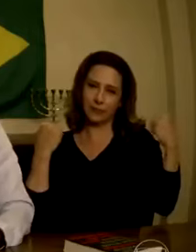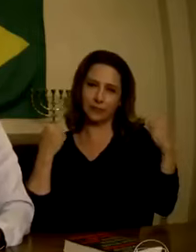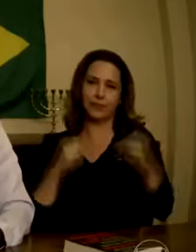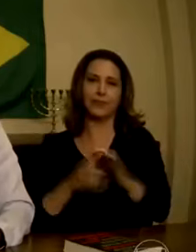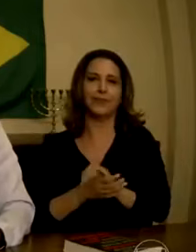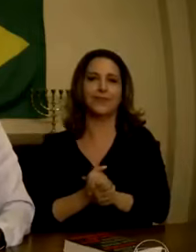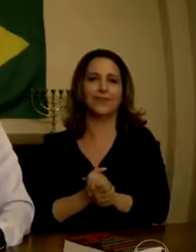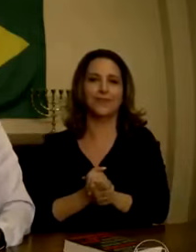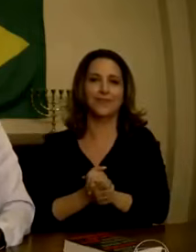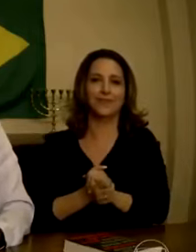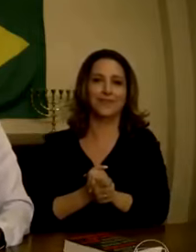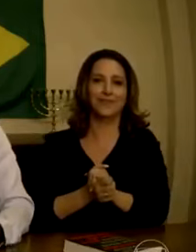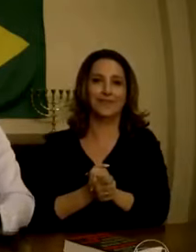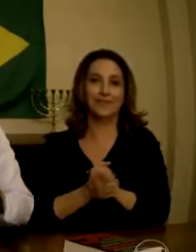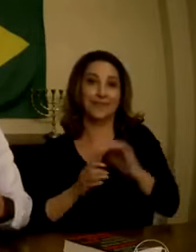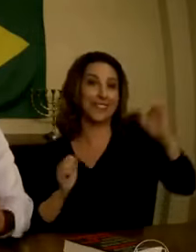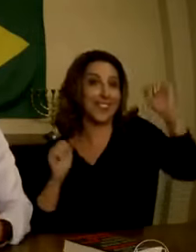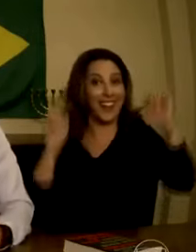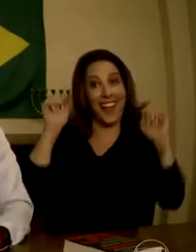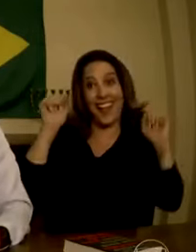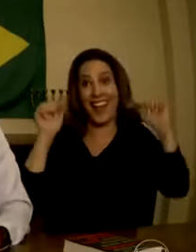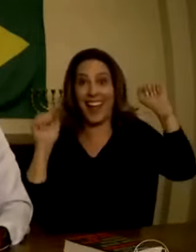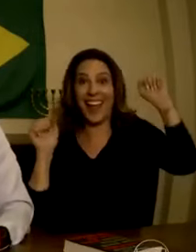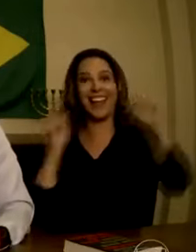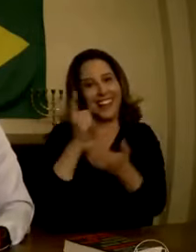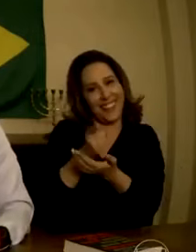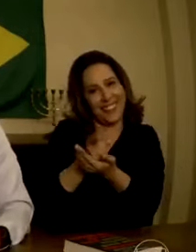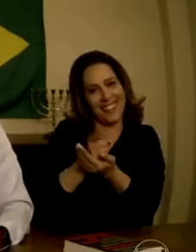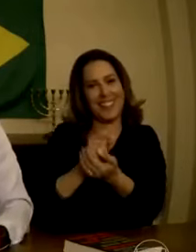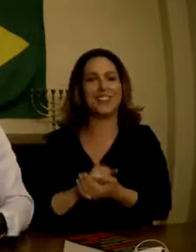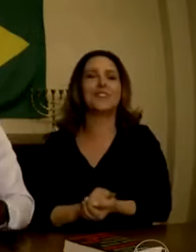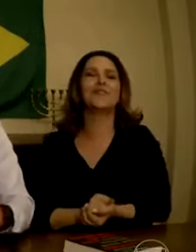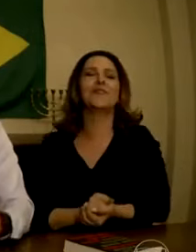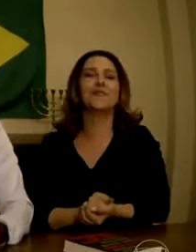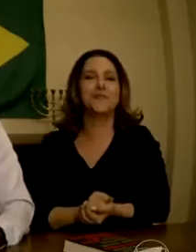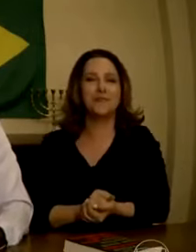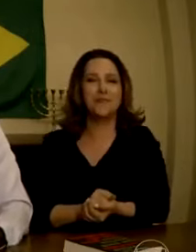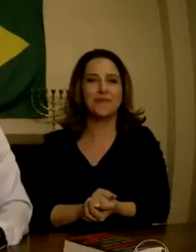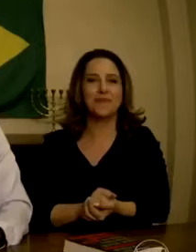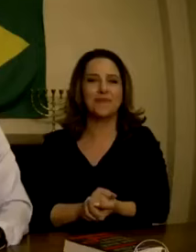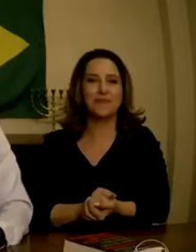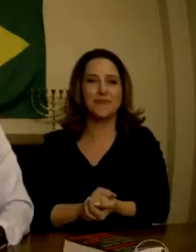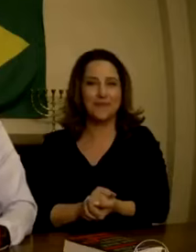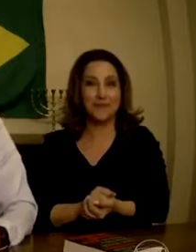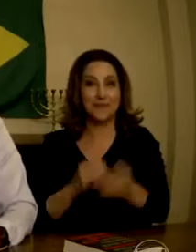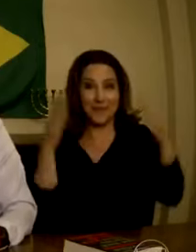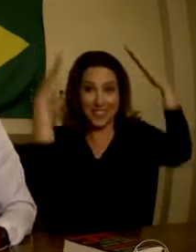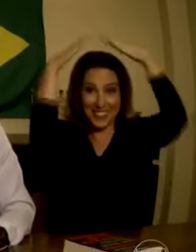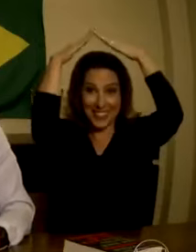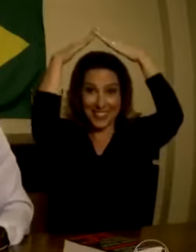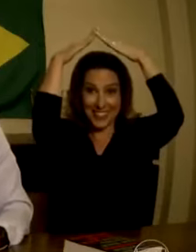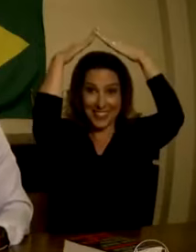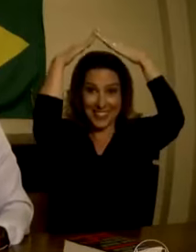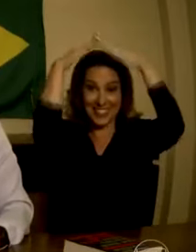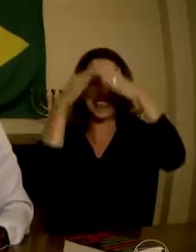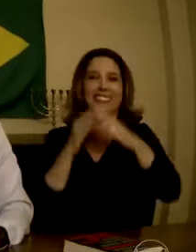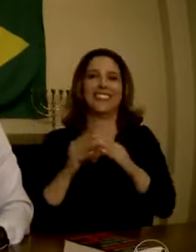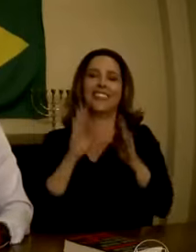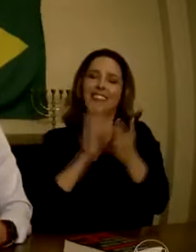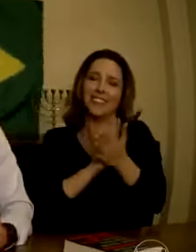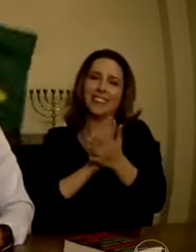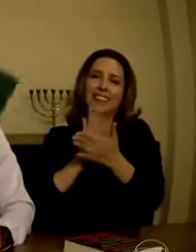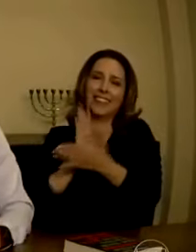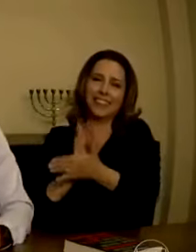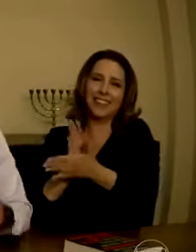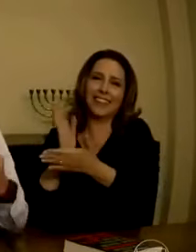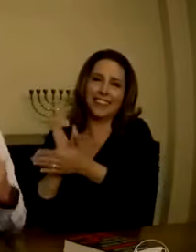fortemente nessa questão da minha vitória nisso daí. Também aos meus cenógrafos que colaram com